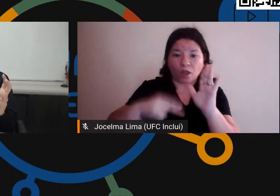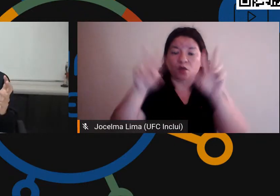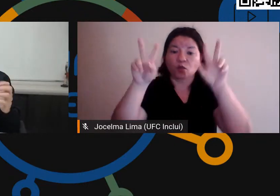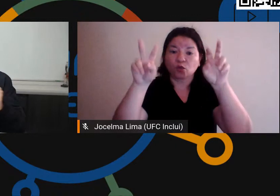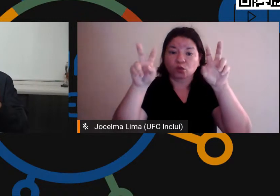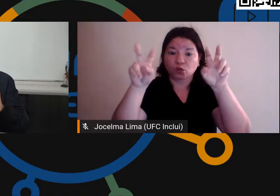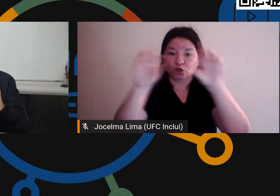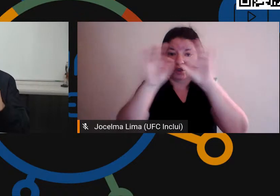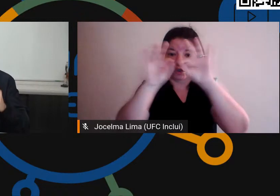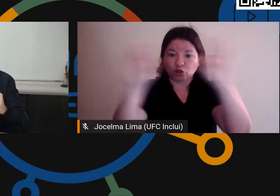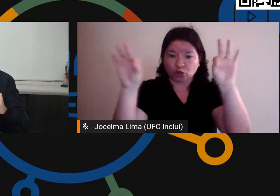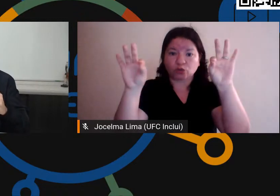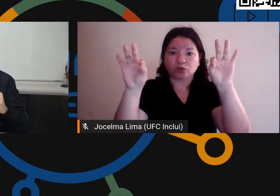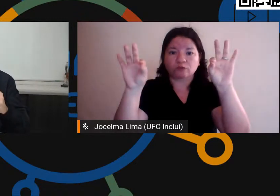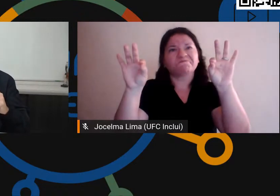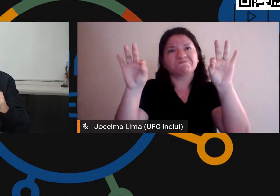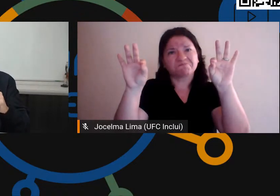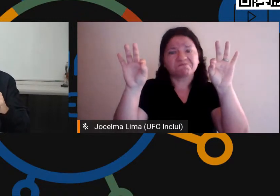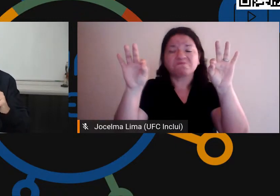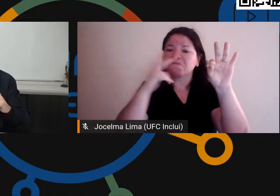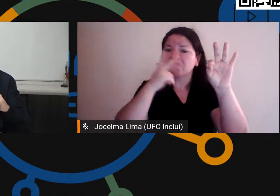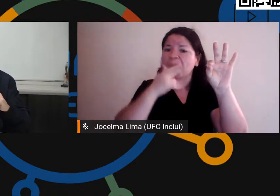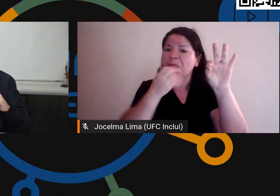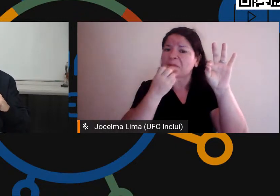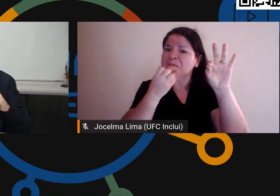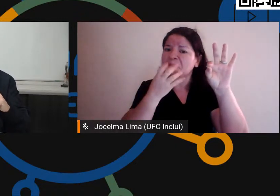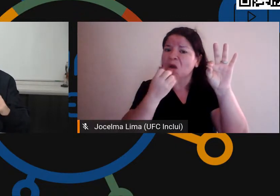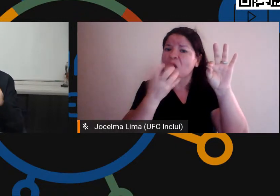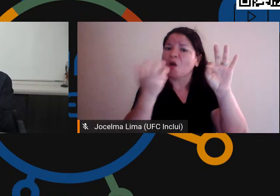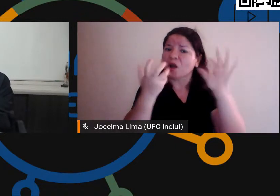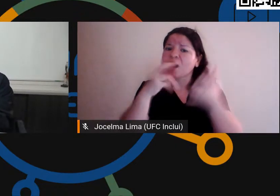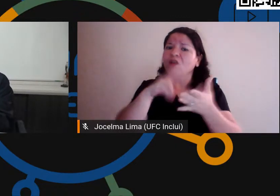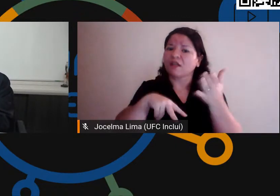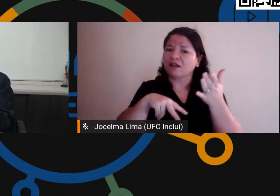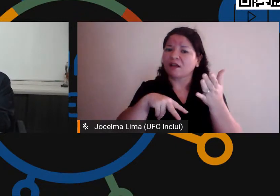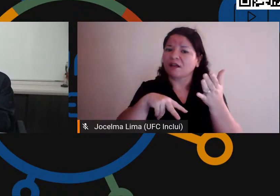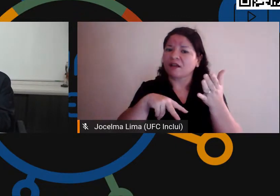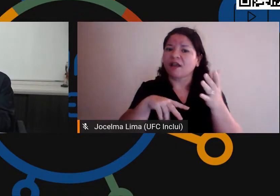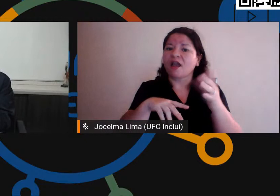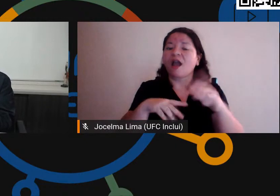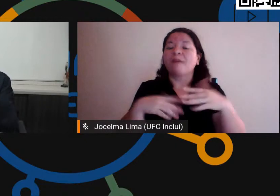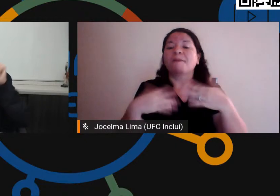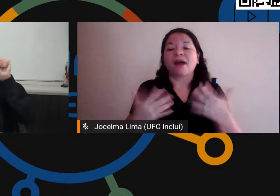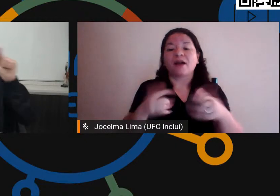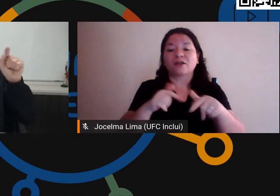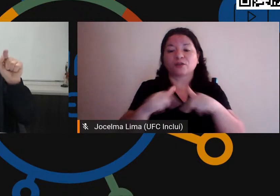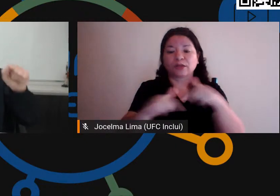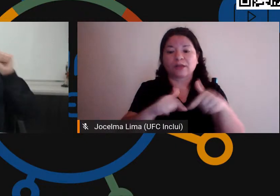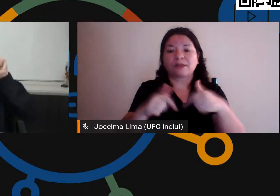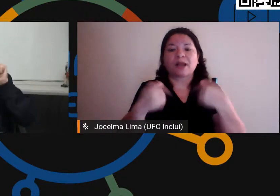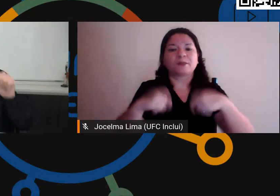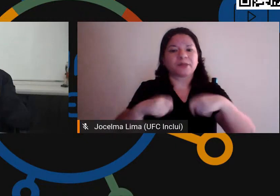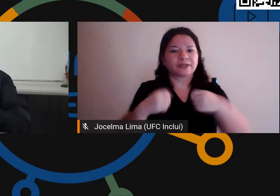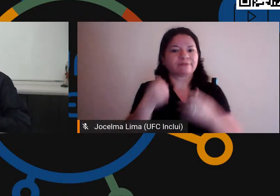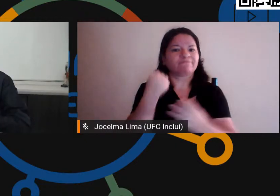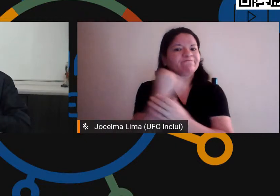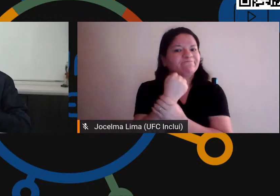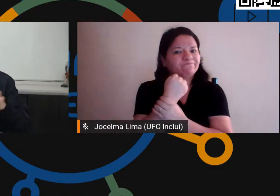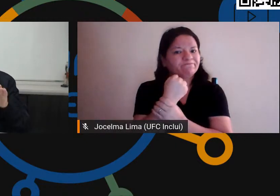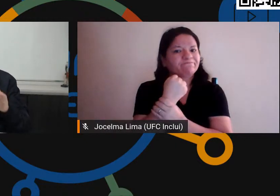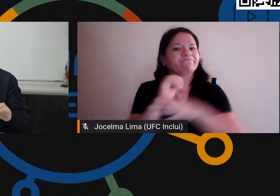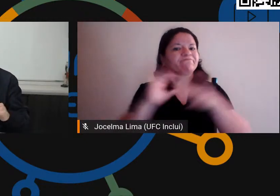expandir um pouco mais e falar, realmente tem coisa boa aqui dentro, eu quero ler. Agora, o trabalho tem que sustentar o que está no título e o que está